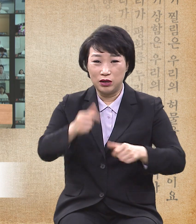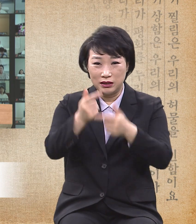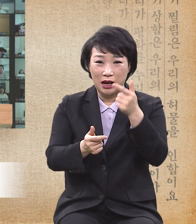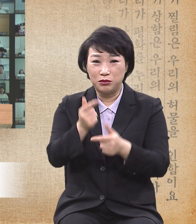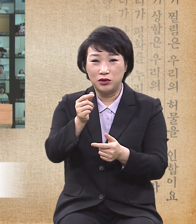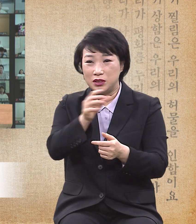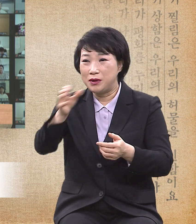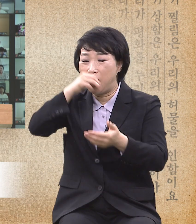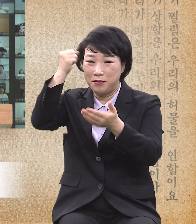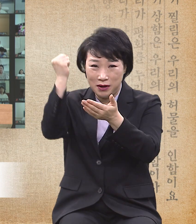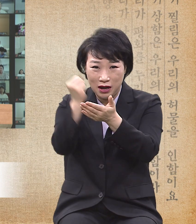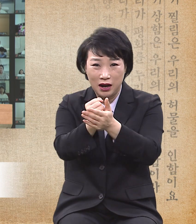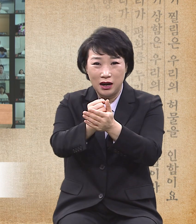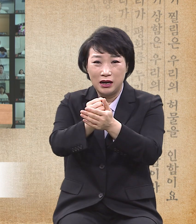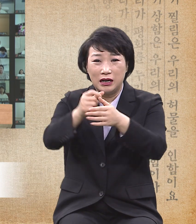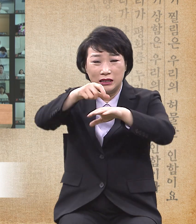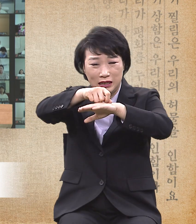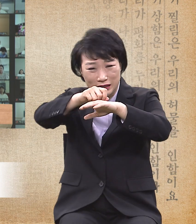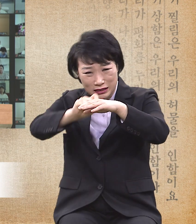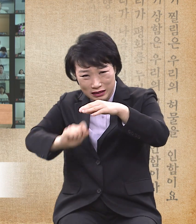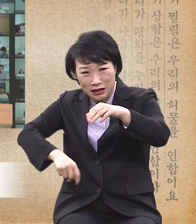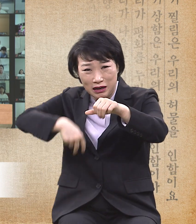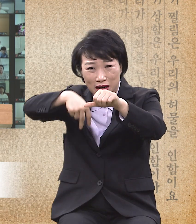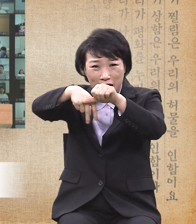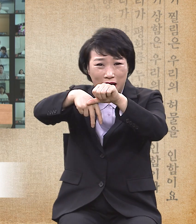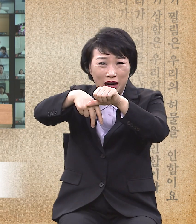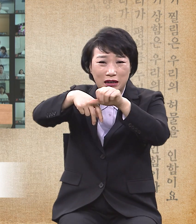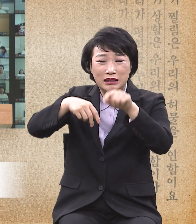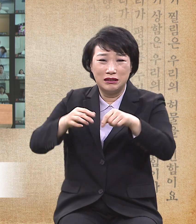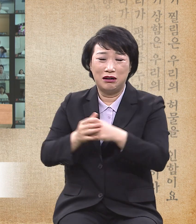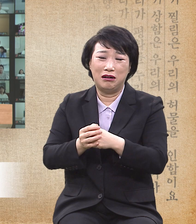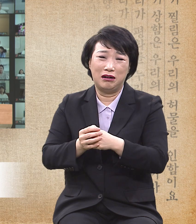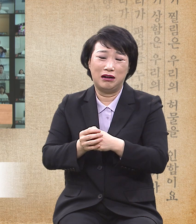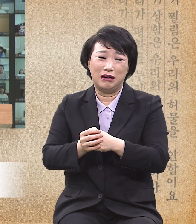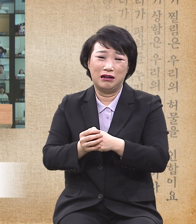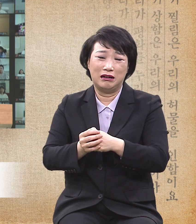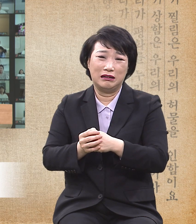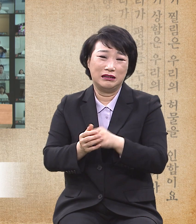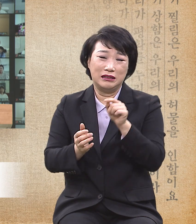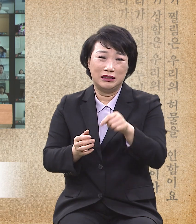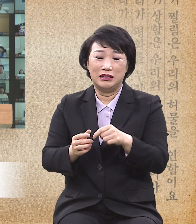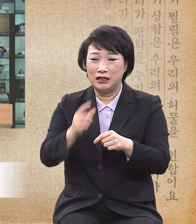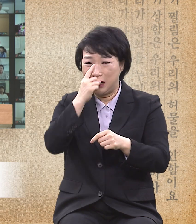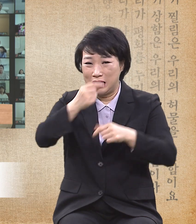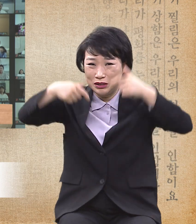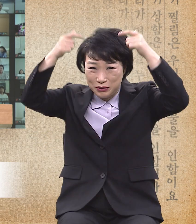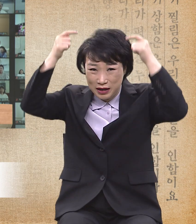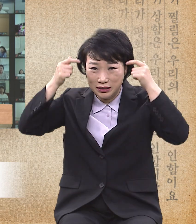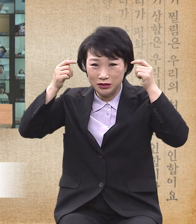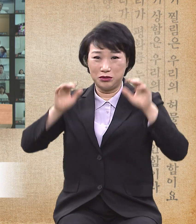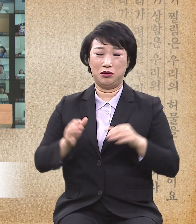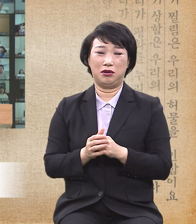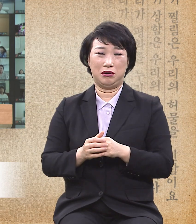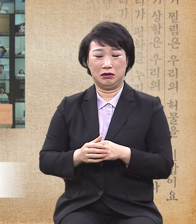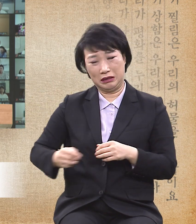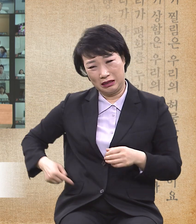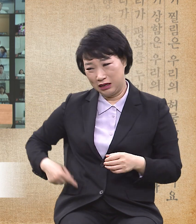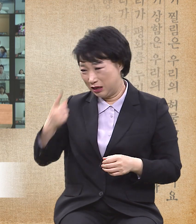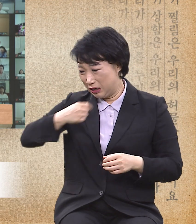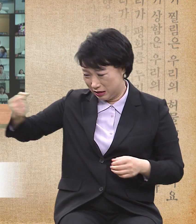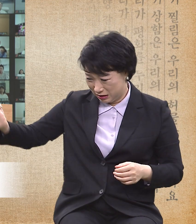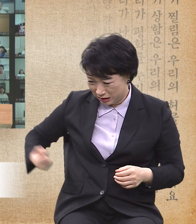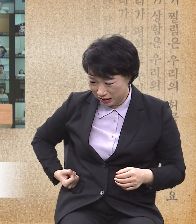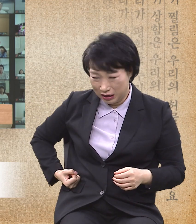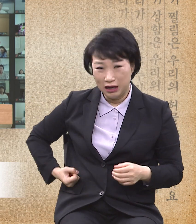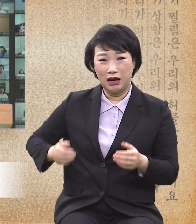살 쭉쭉 찢어지는 못이 박히고 가시관을 쓰고 옆구리에